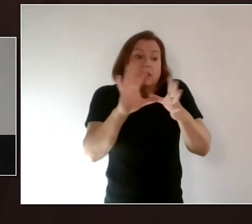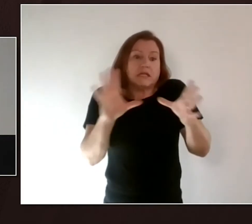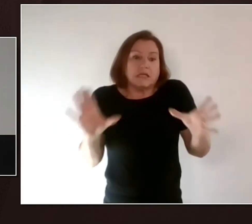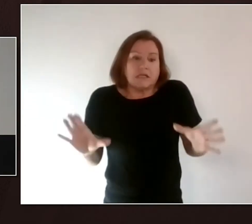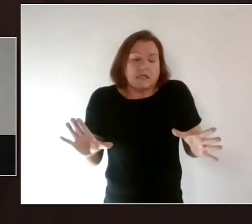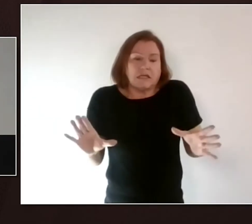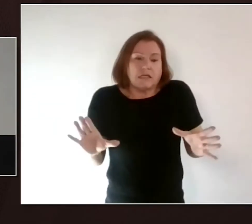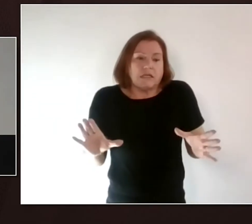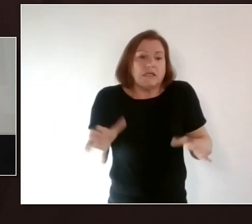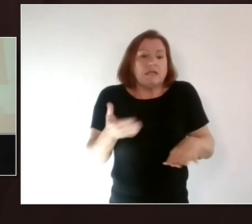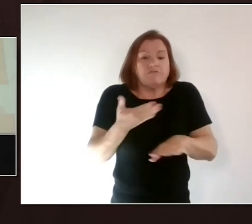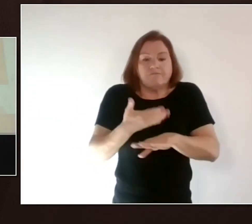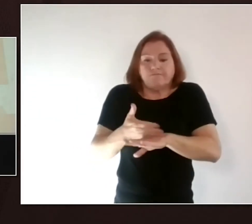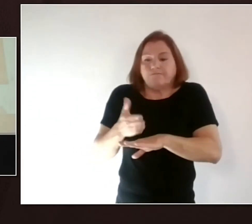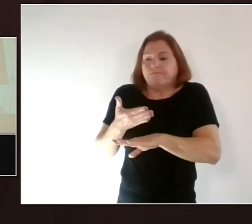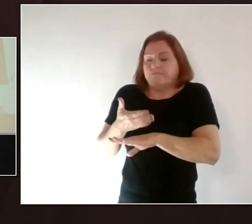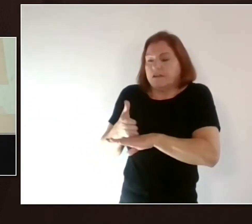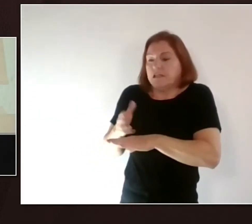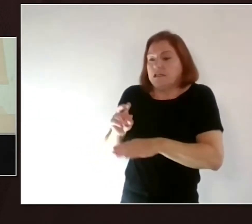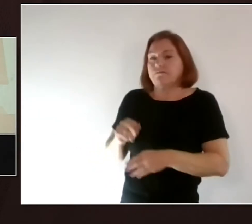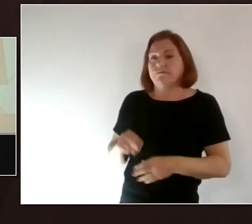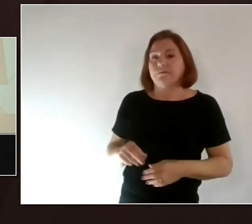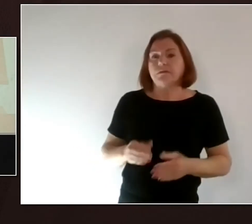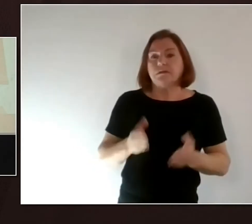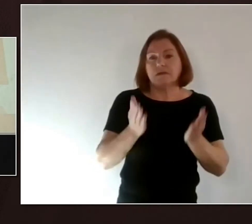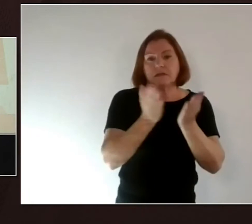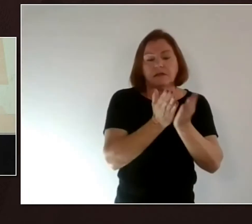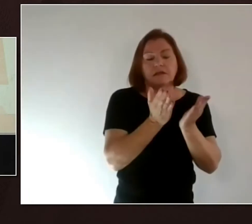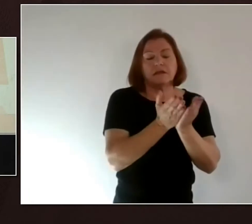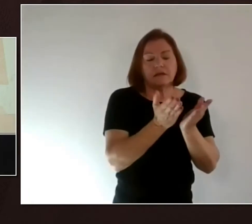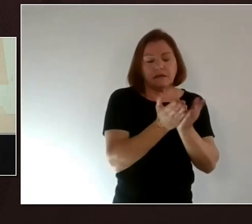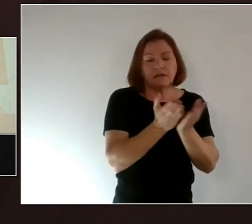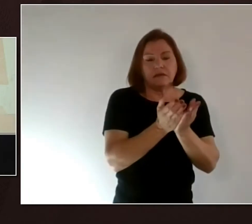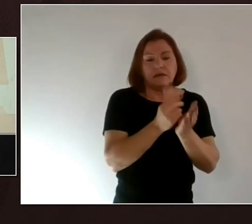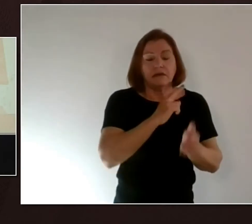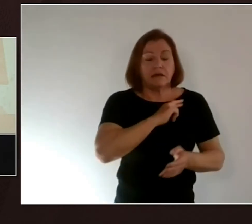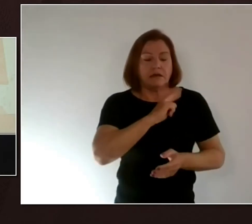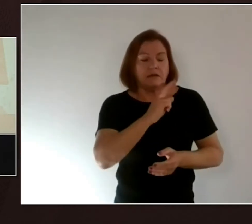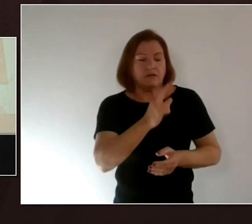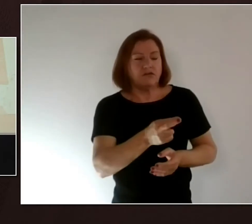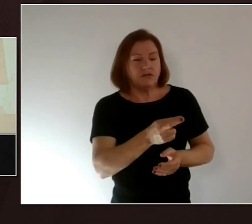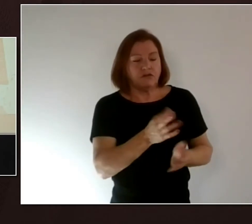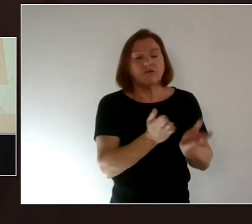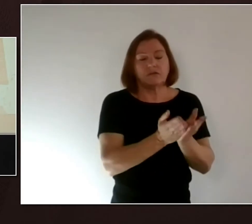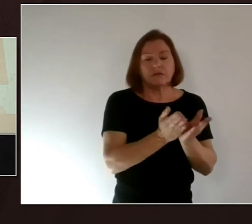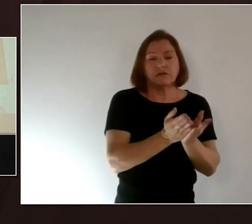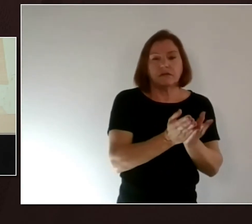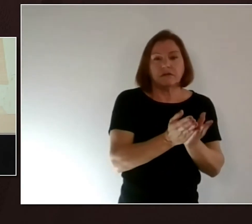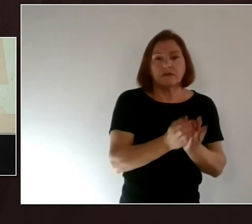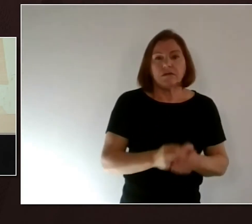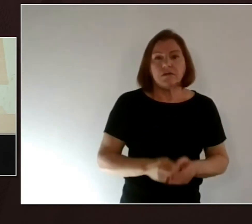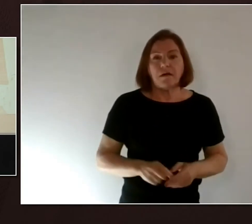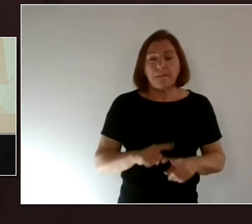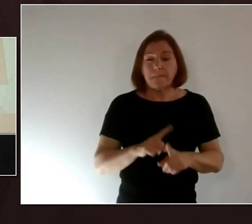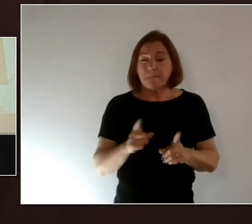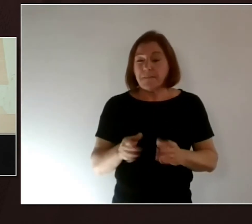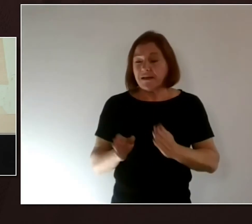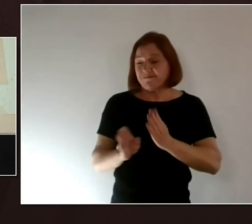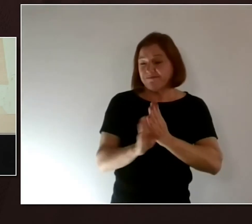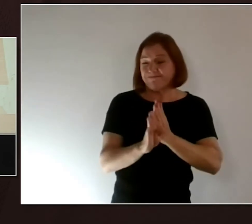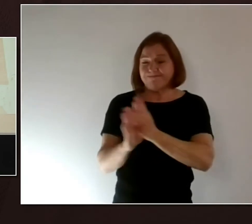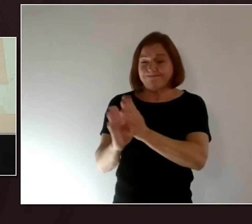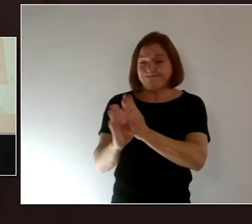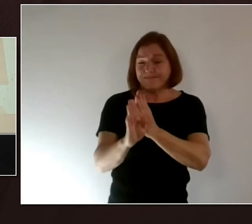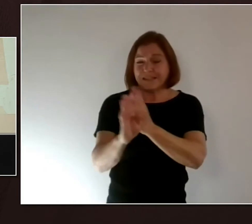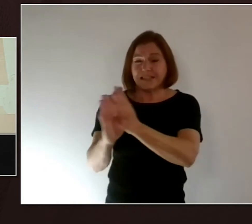Maximino continuou a perseguir os cristãos com a implacável crueldade. A mão do Senhor então